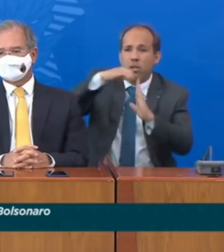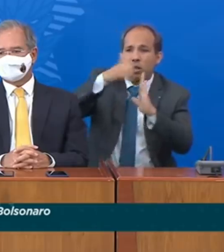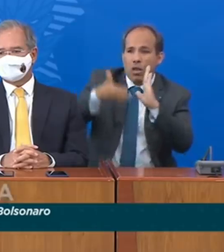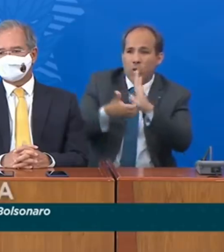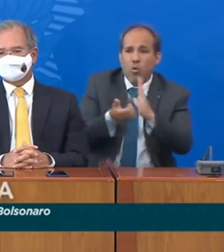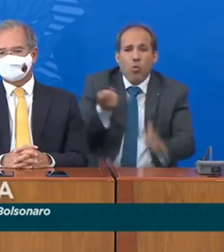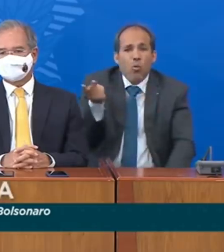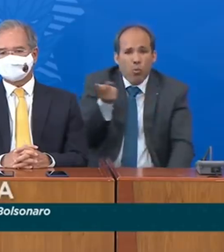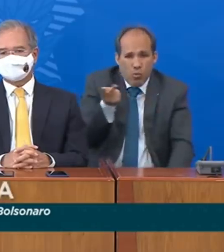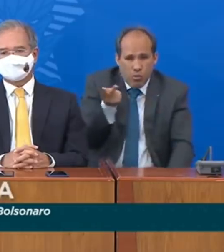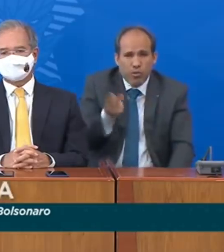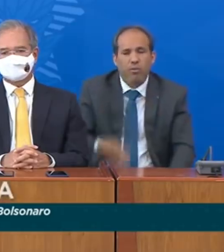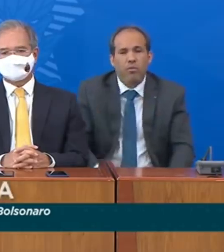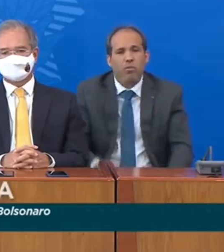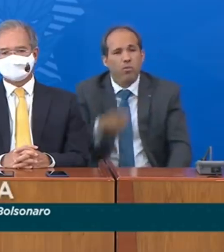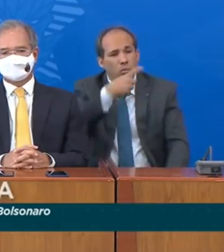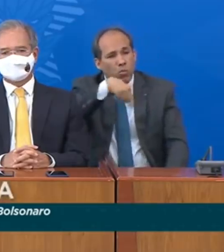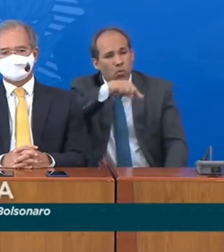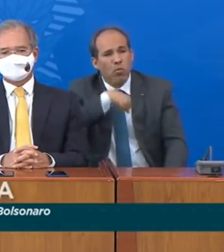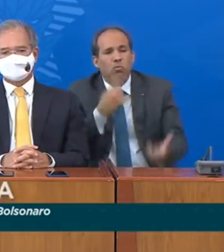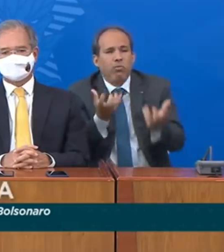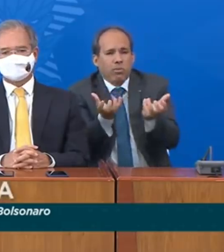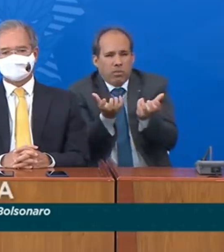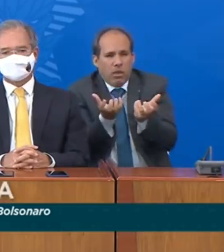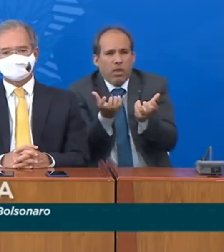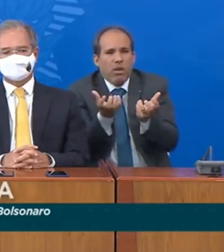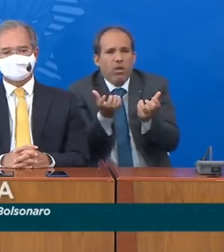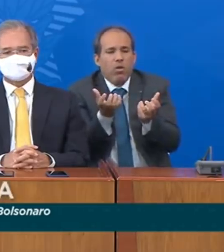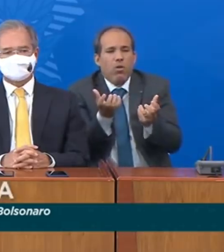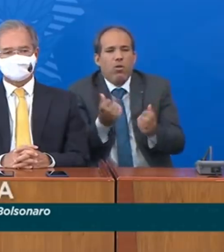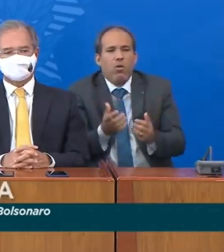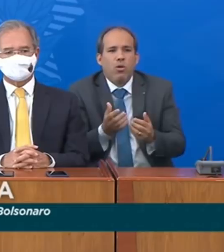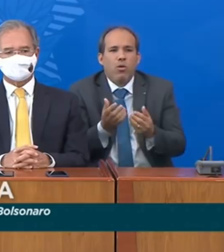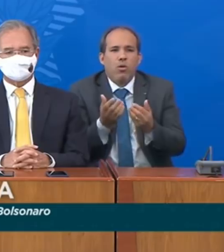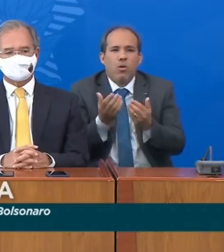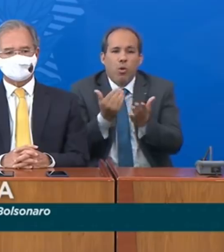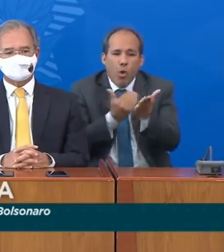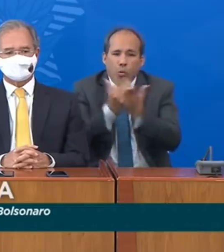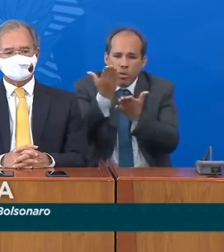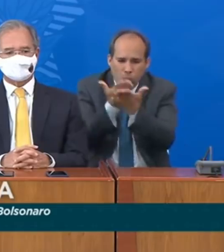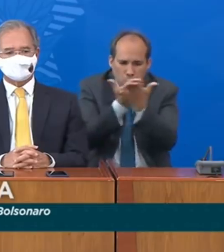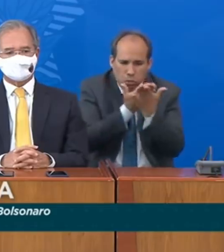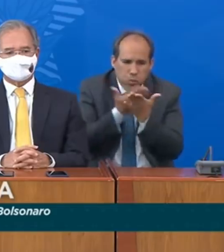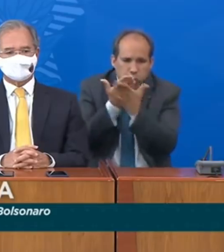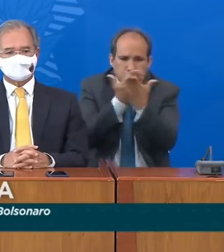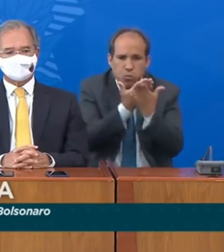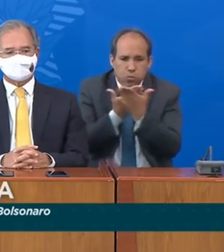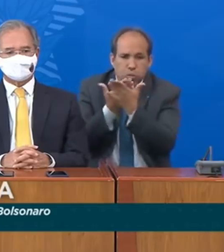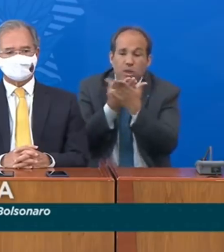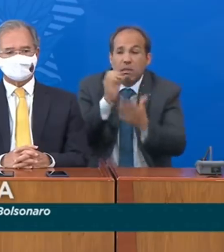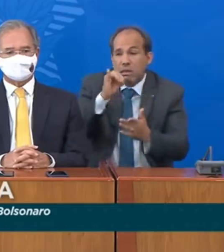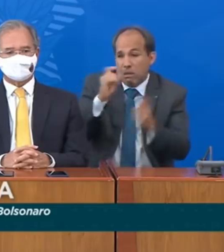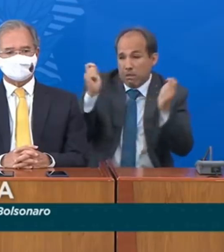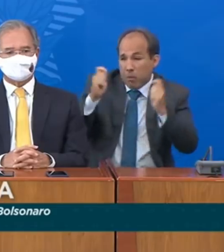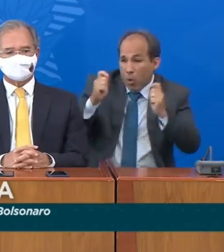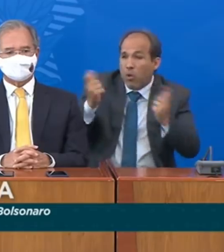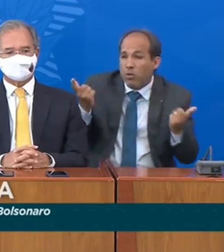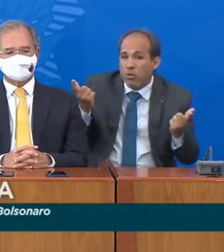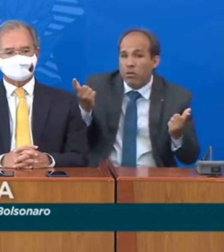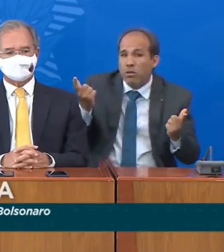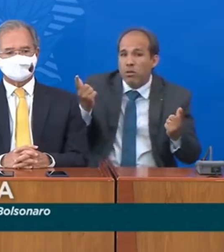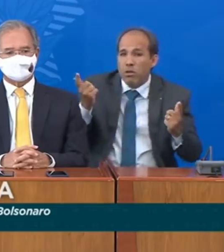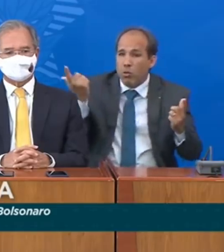Senado Federal, nós pretendemos ultimar um estudo e, caso seja viável, seja